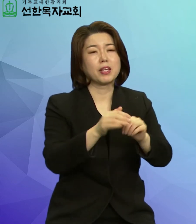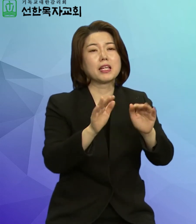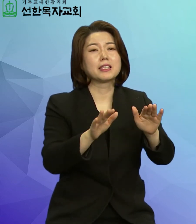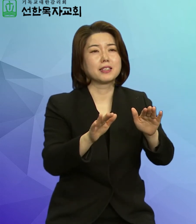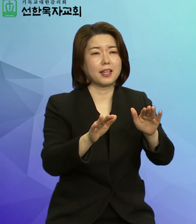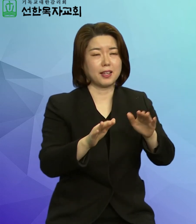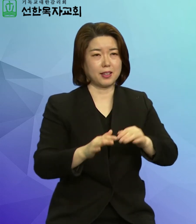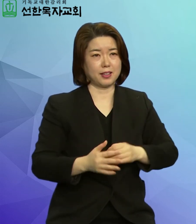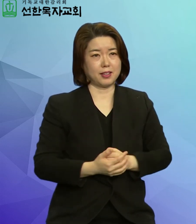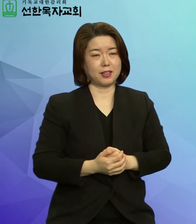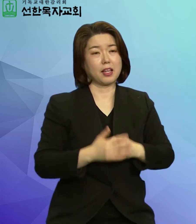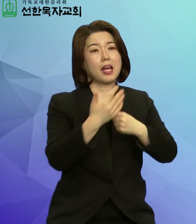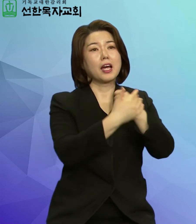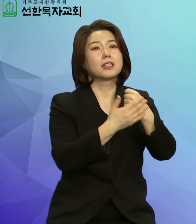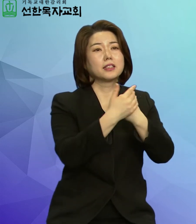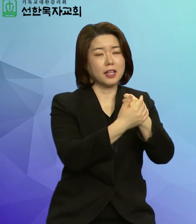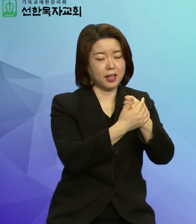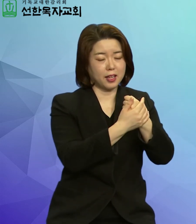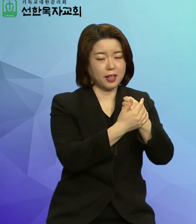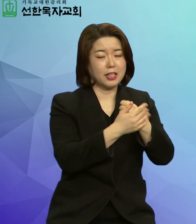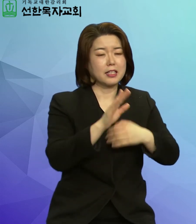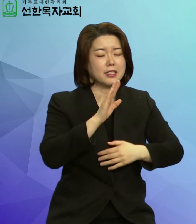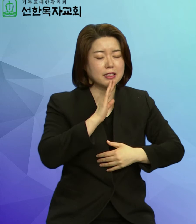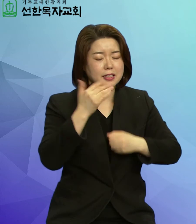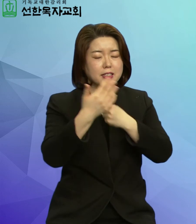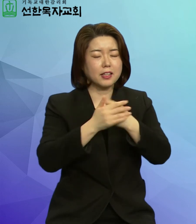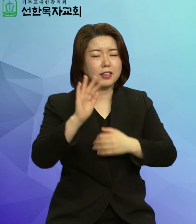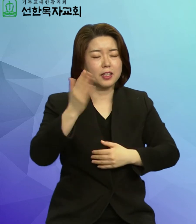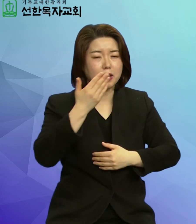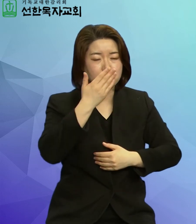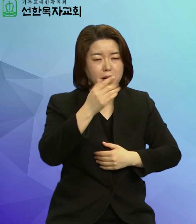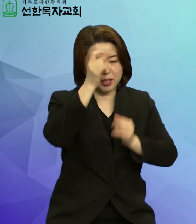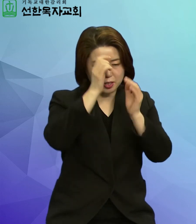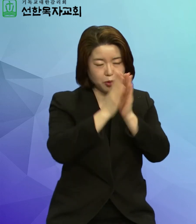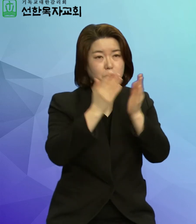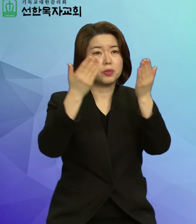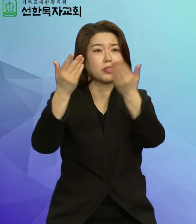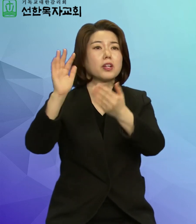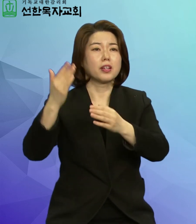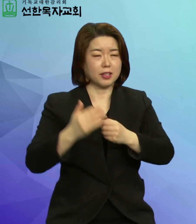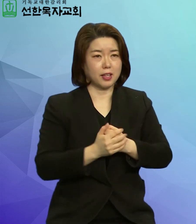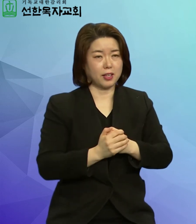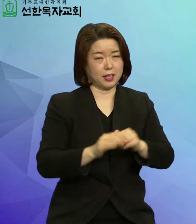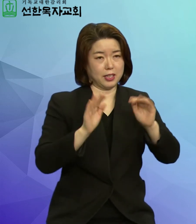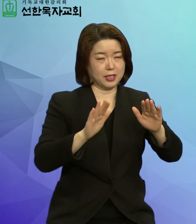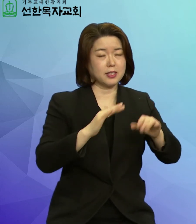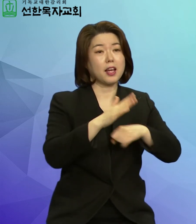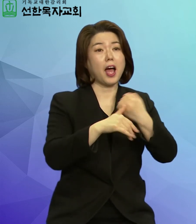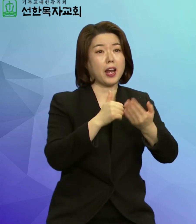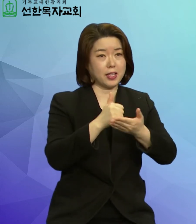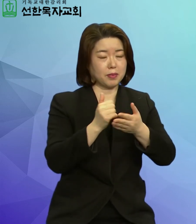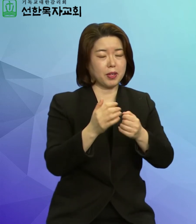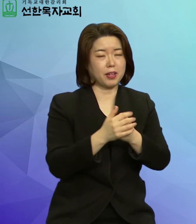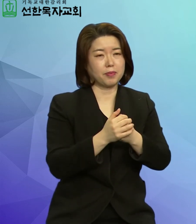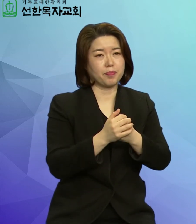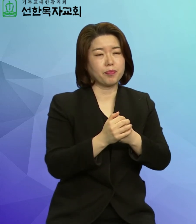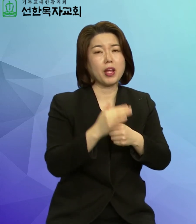성도님, 이제는 은혜를 은혜되게 하기 위해 기도를 해야 합니다. 이제는